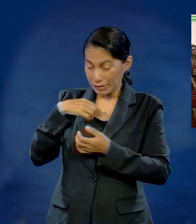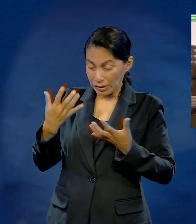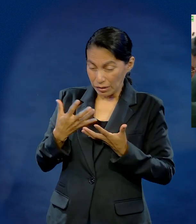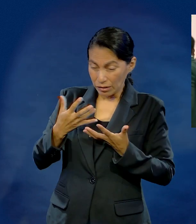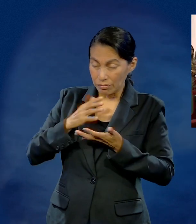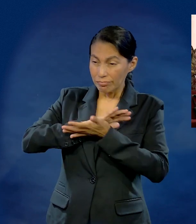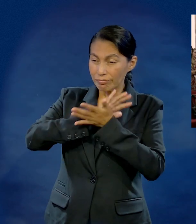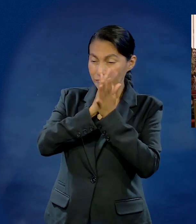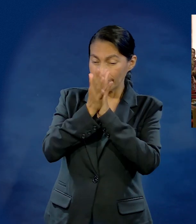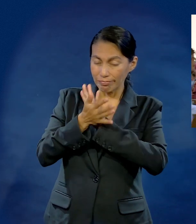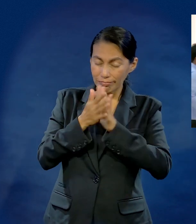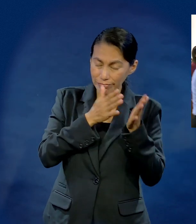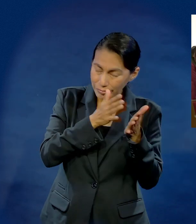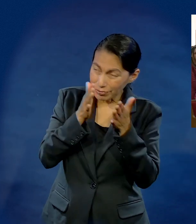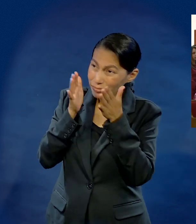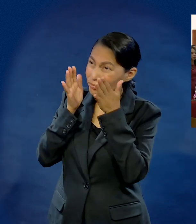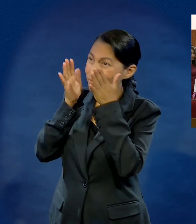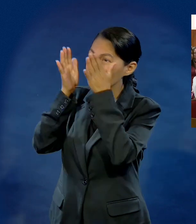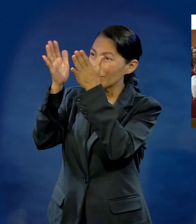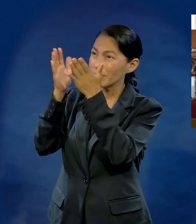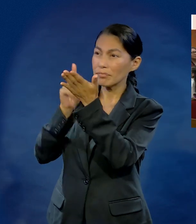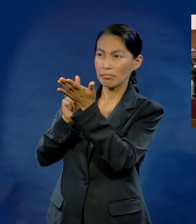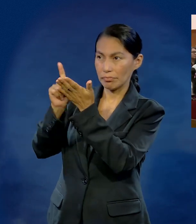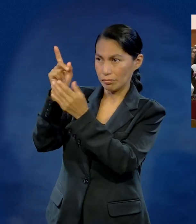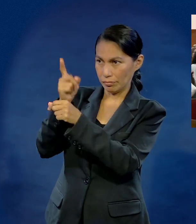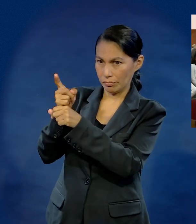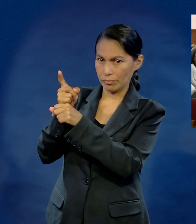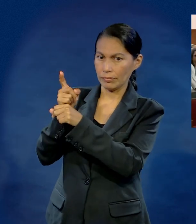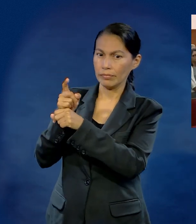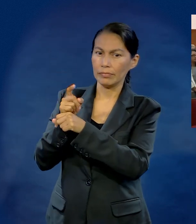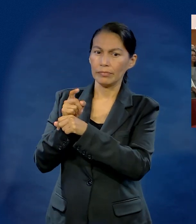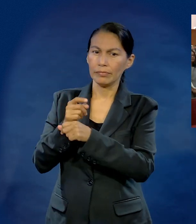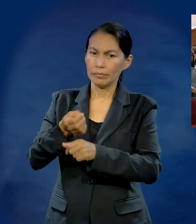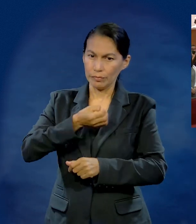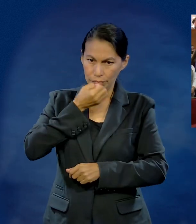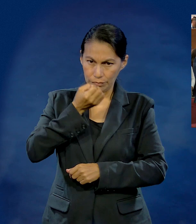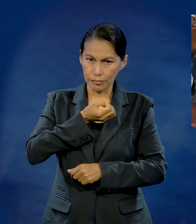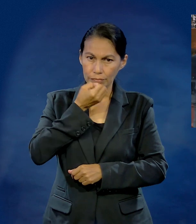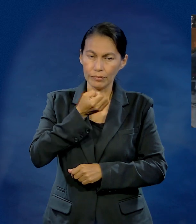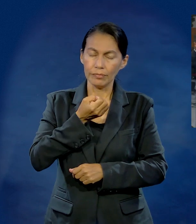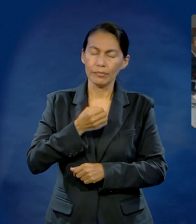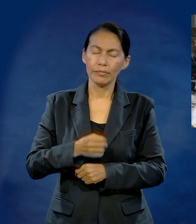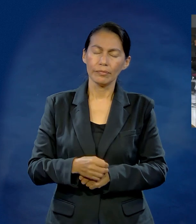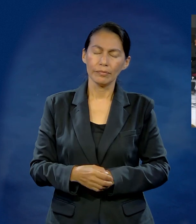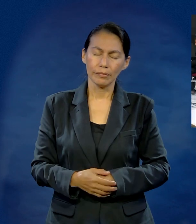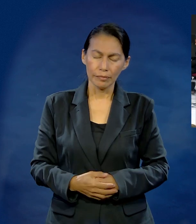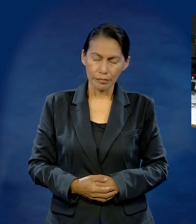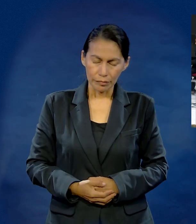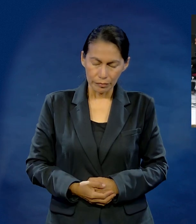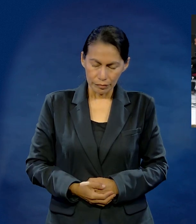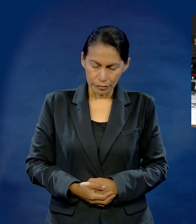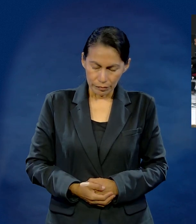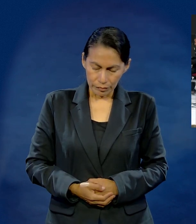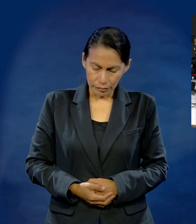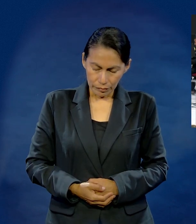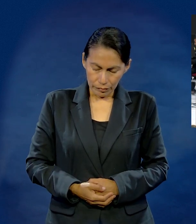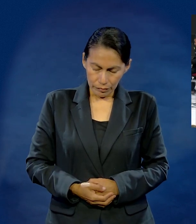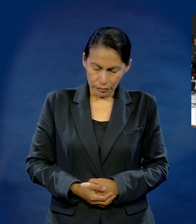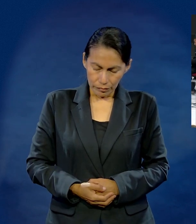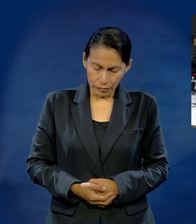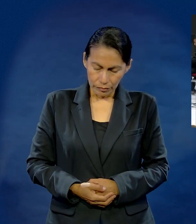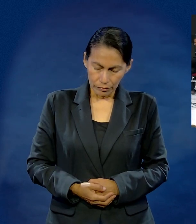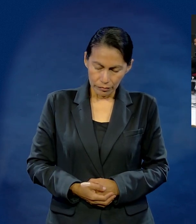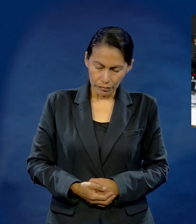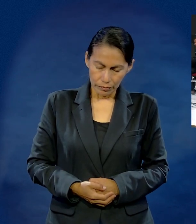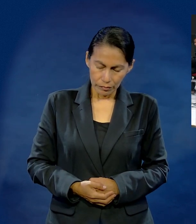mañana. Y voy a dar un tiempecito en silencio, muy breve, para que usted pida con el